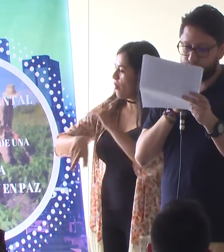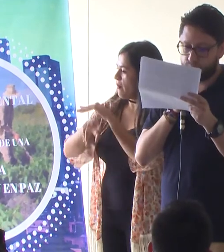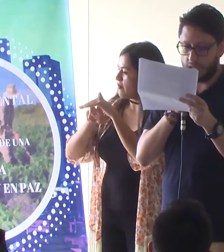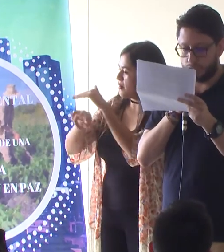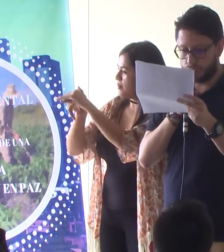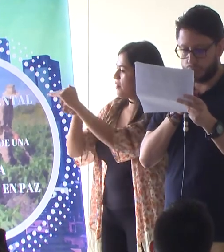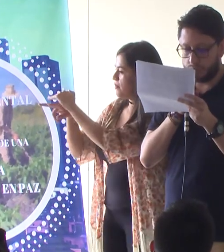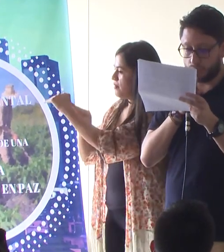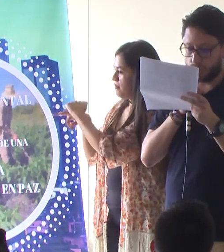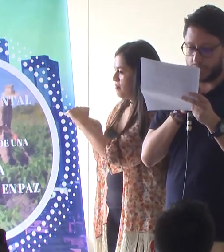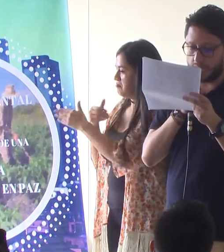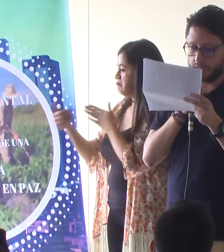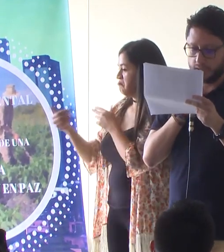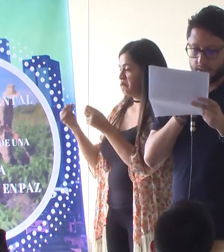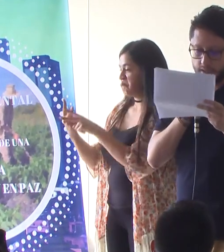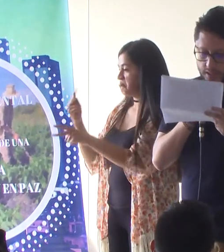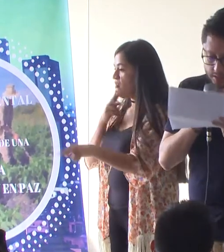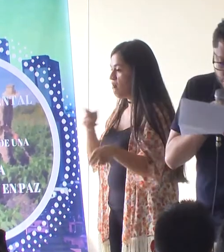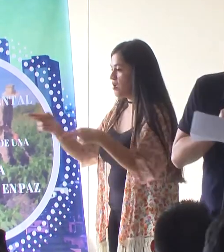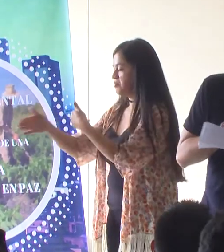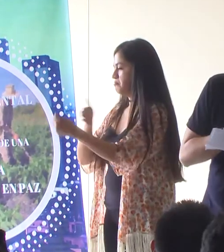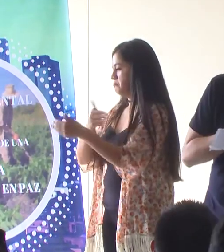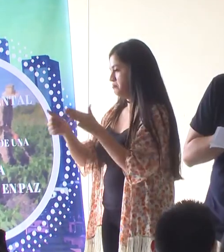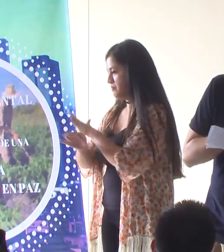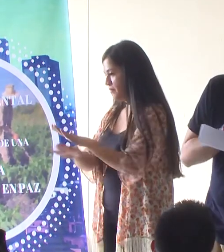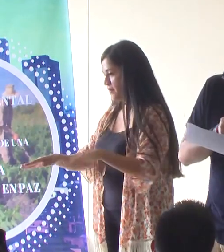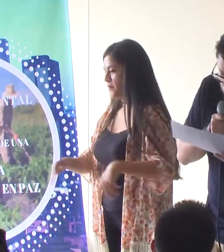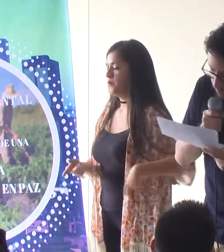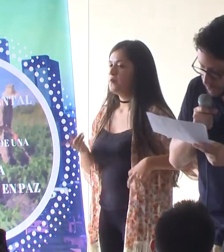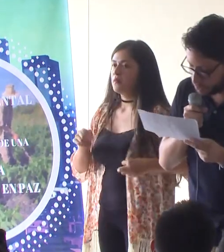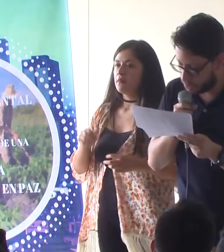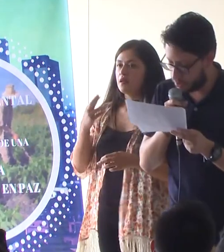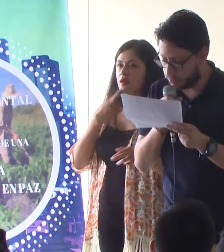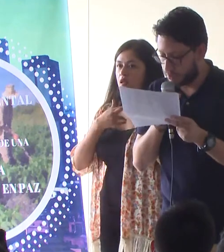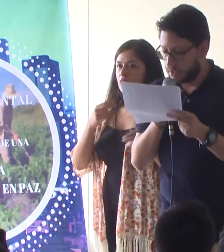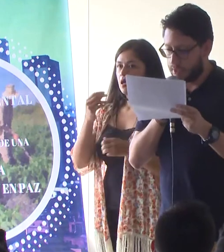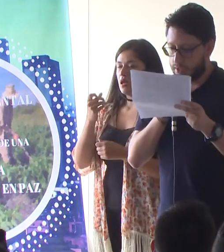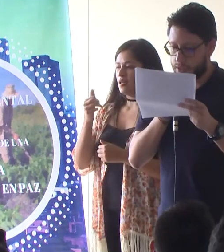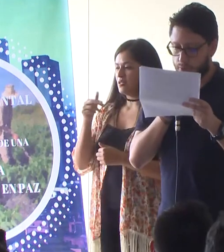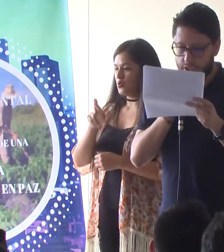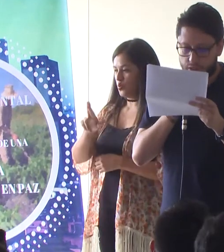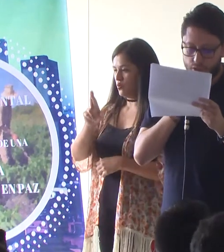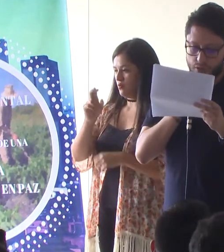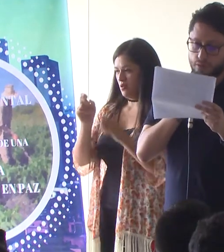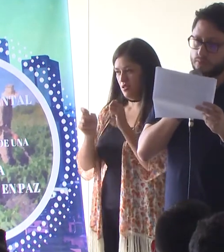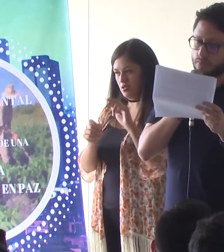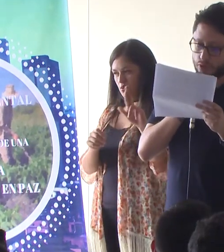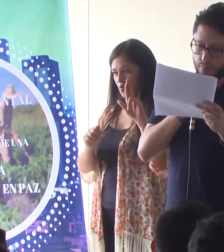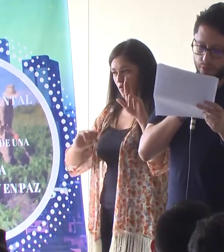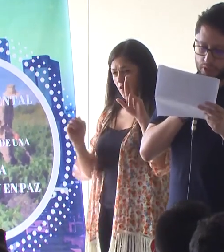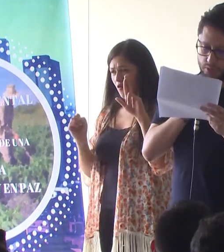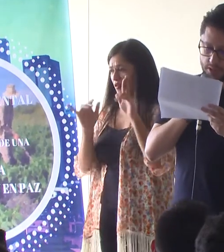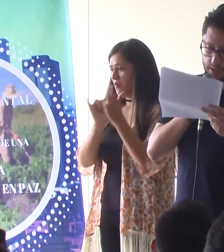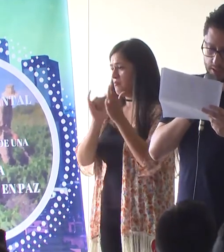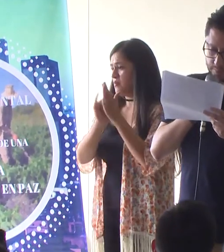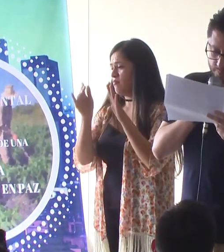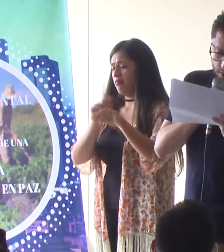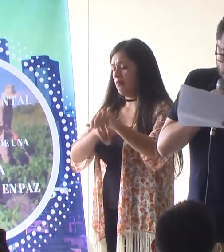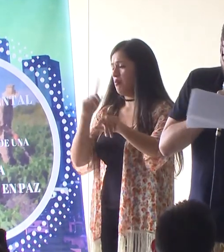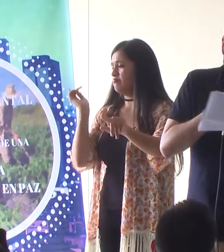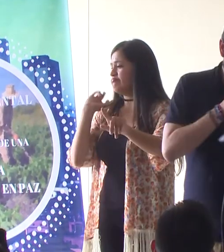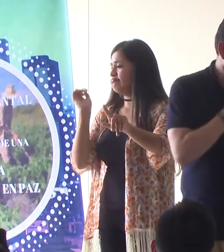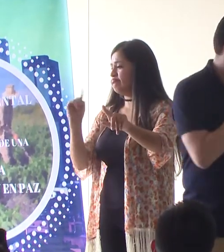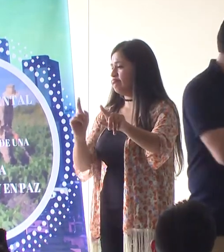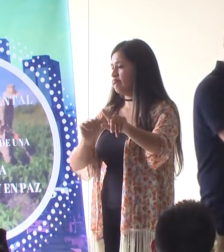allí el sur de bogotá y el deterioro ambiental acumulado de medio siglo de explotación son protagonistas